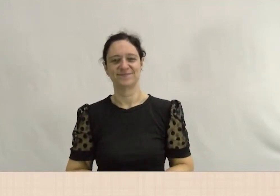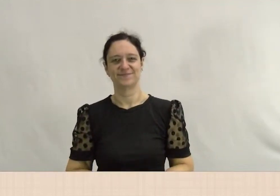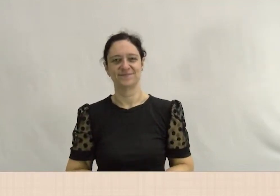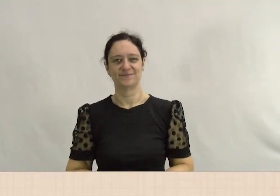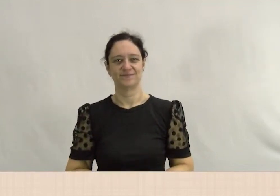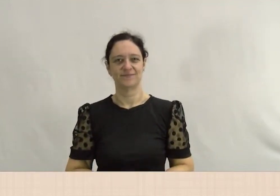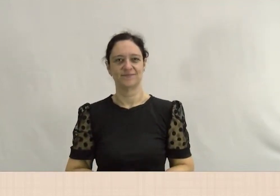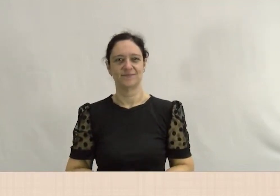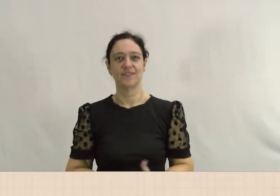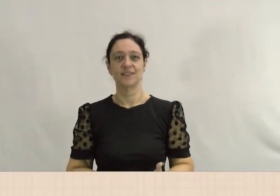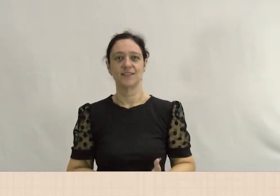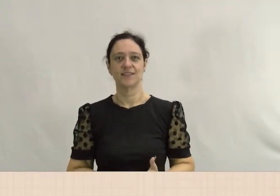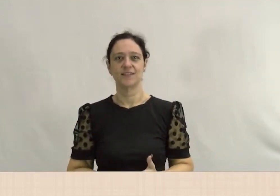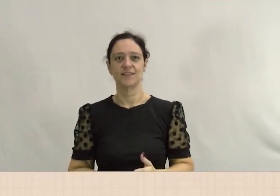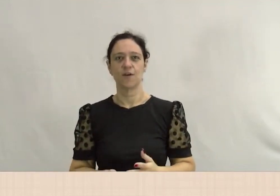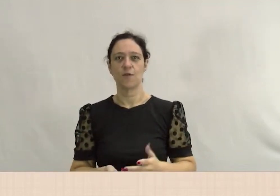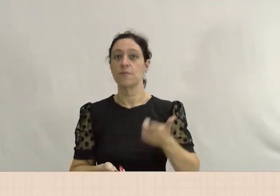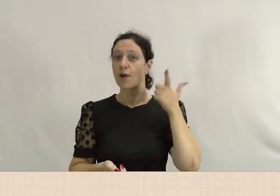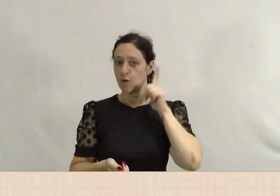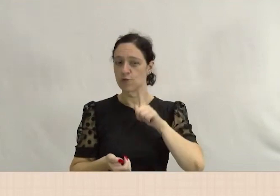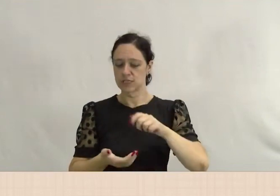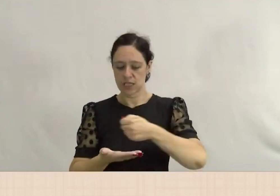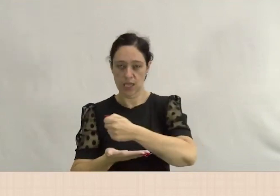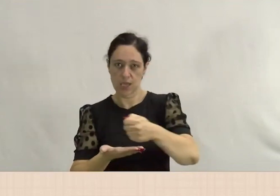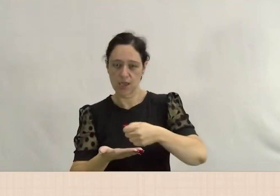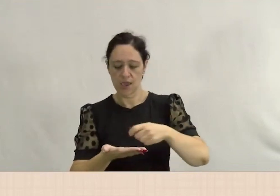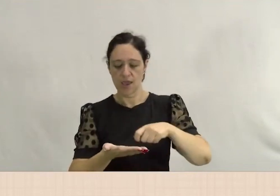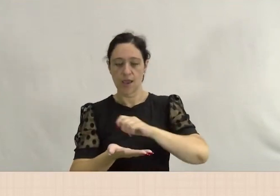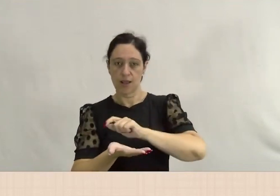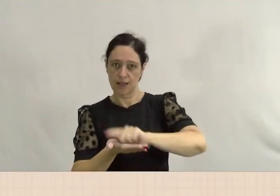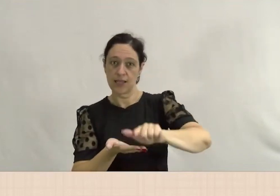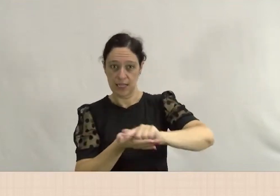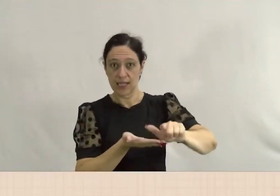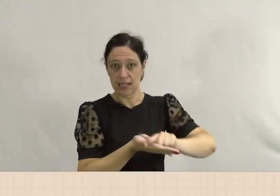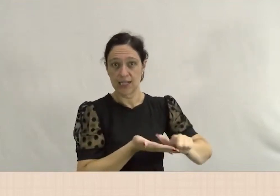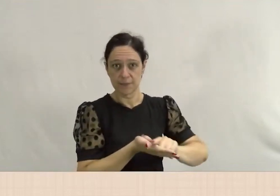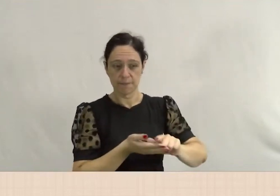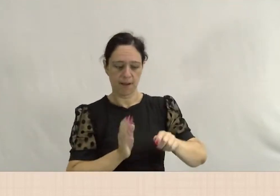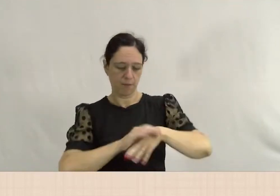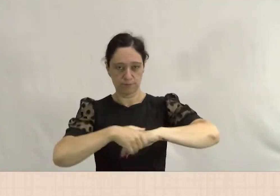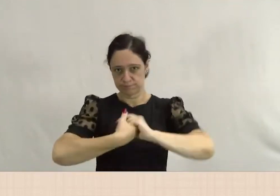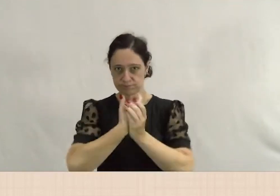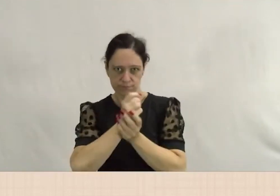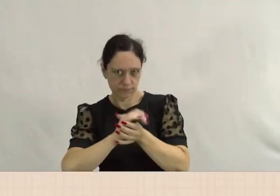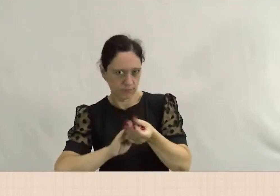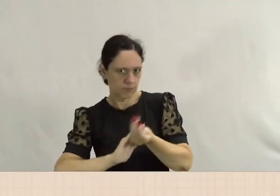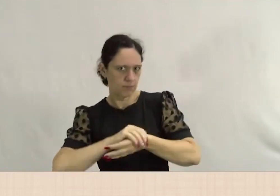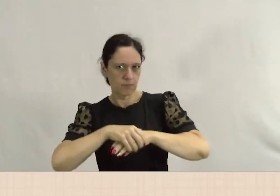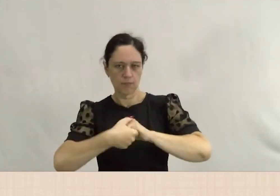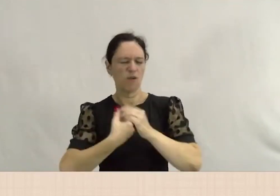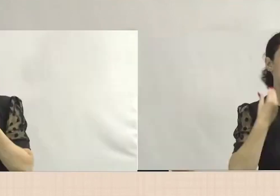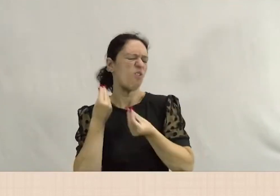Sabe qual é o efeito de detergente para você lavar a louça? O efeito de sabonete para você lavar as mãos?